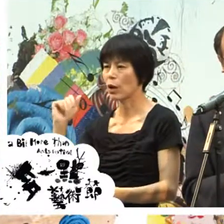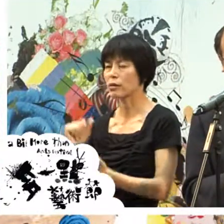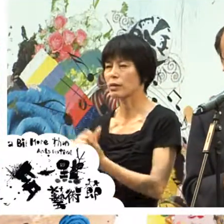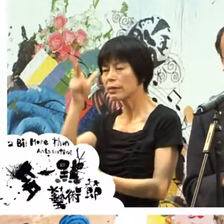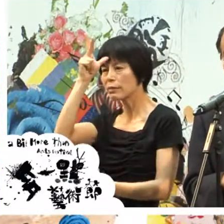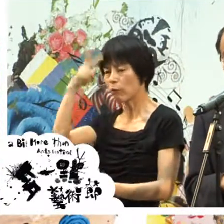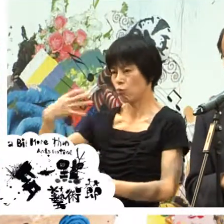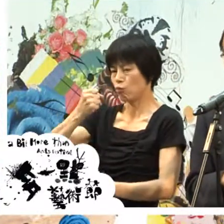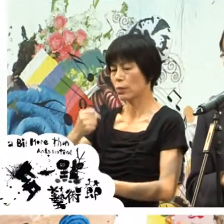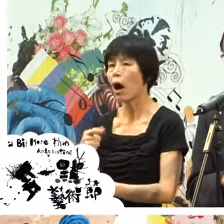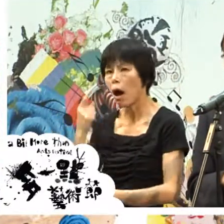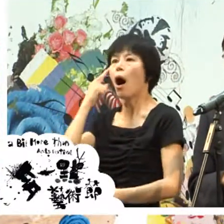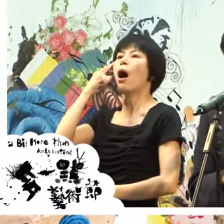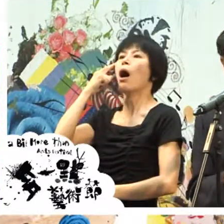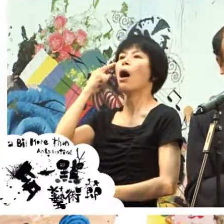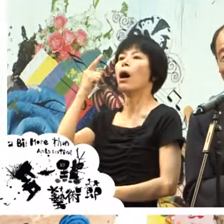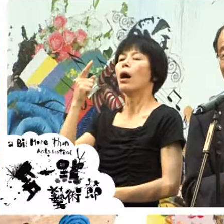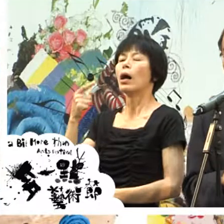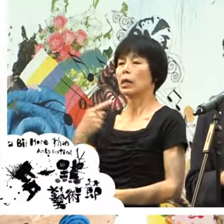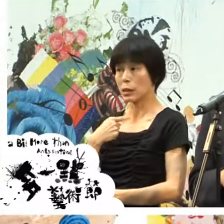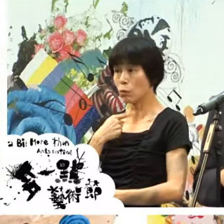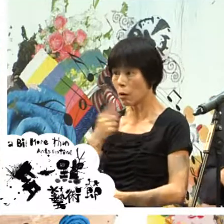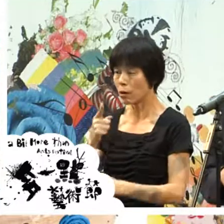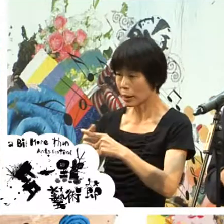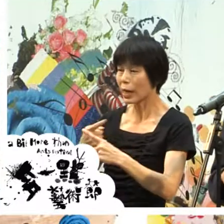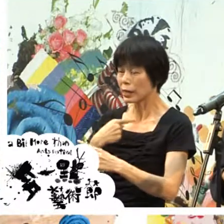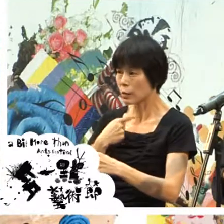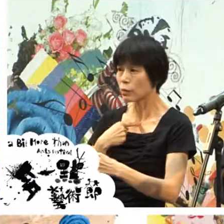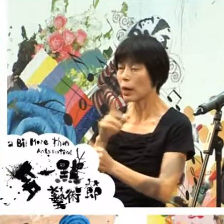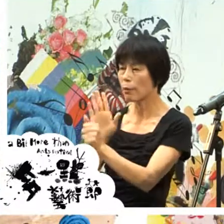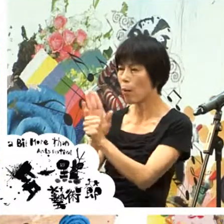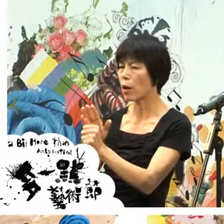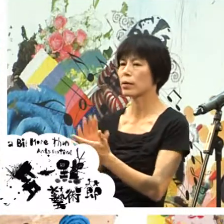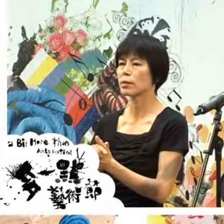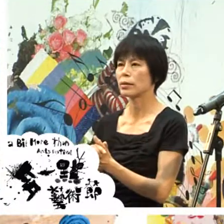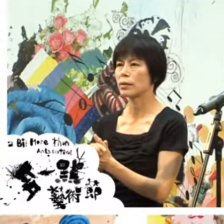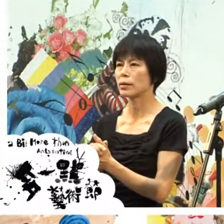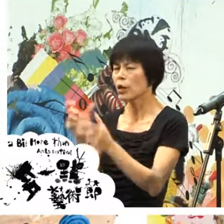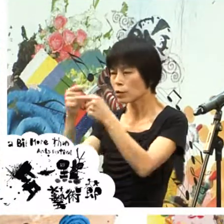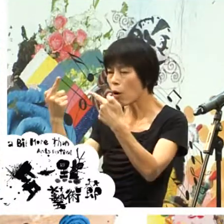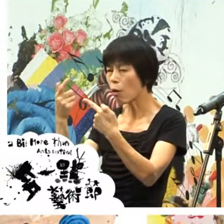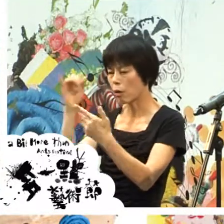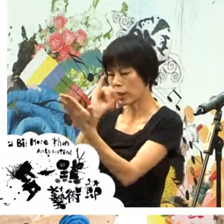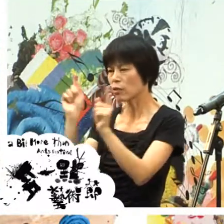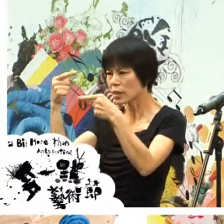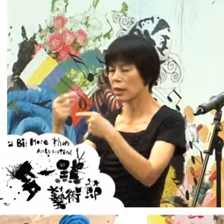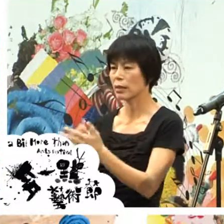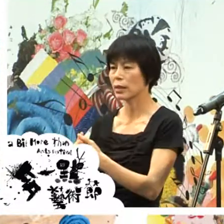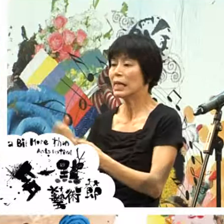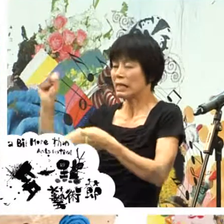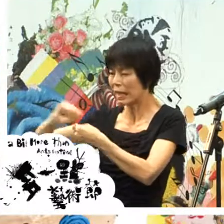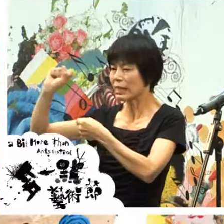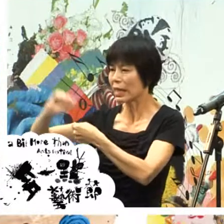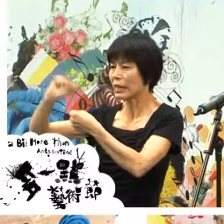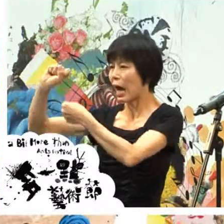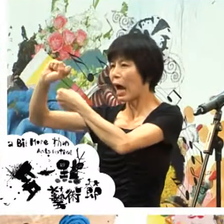首、我哋嘅政府都醒覺，我哋應該點止要多一點藝術節啊，要更多